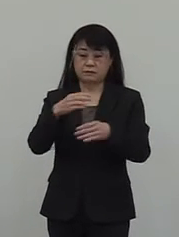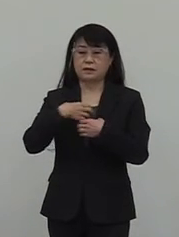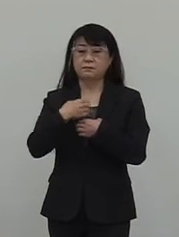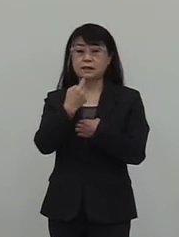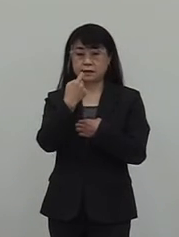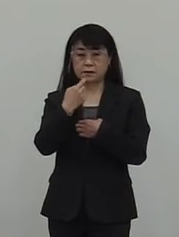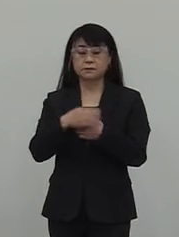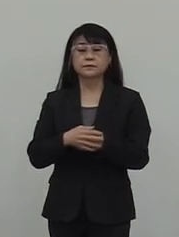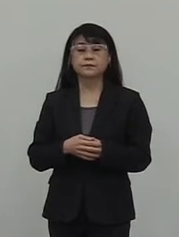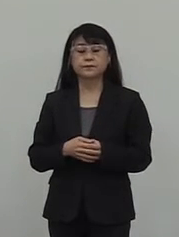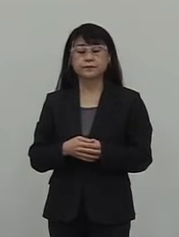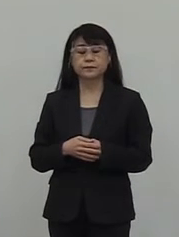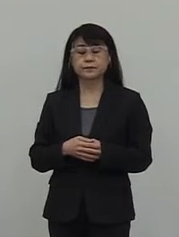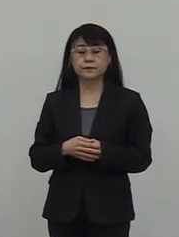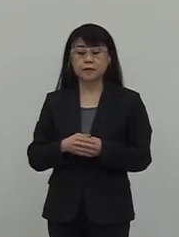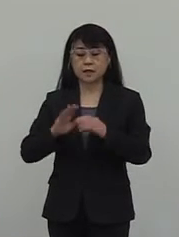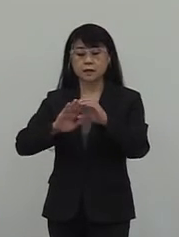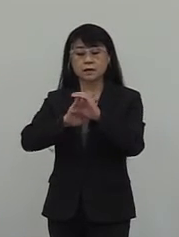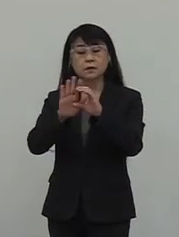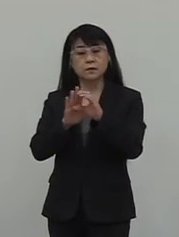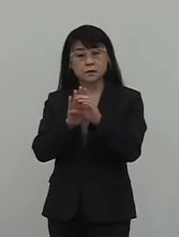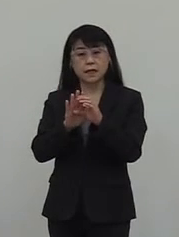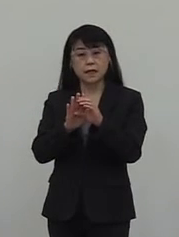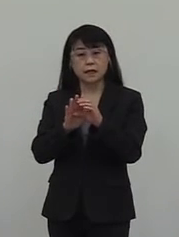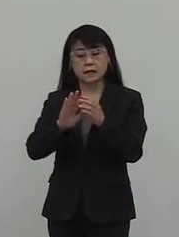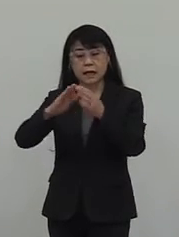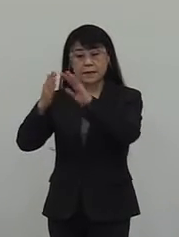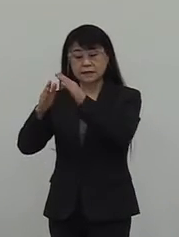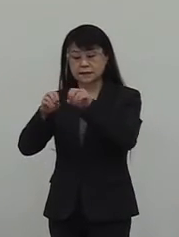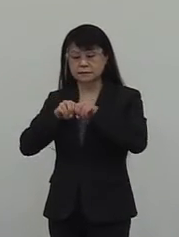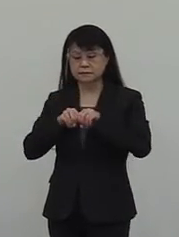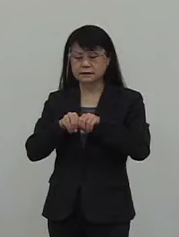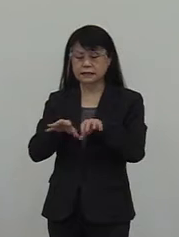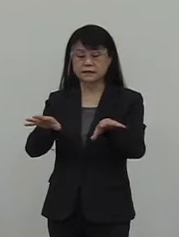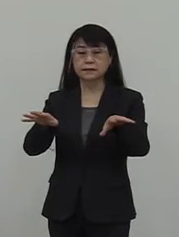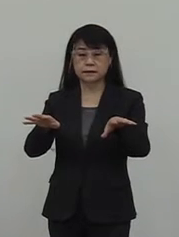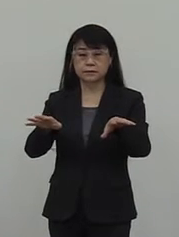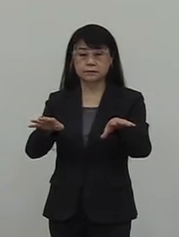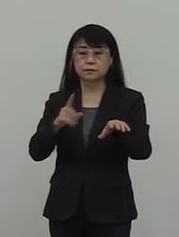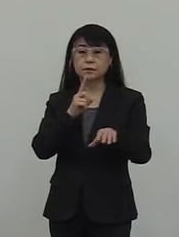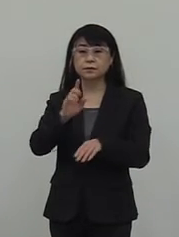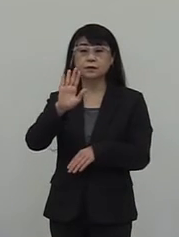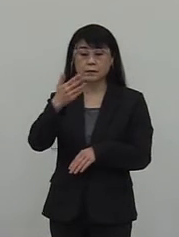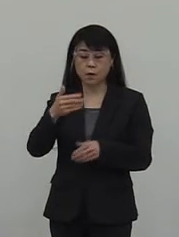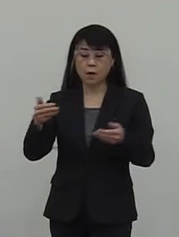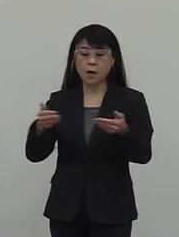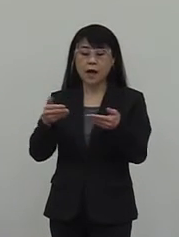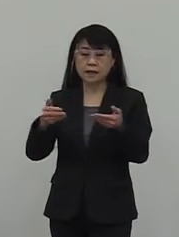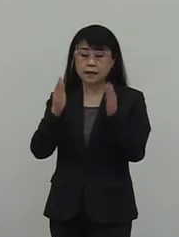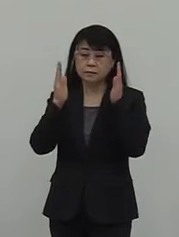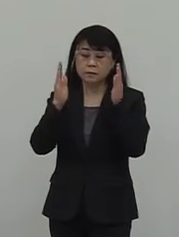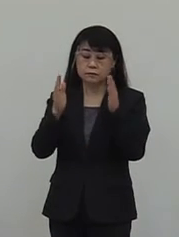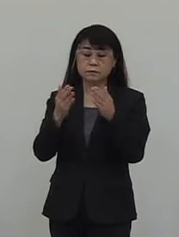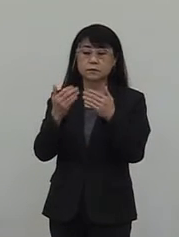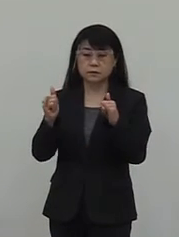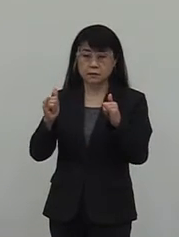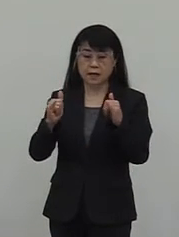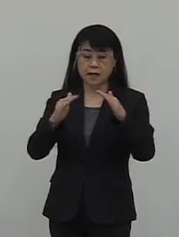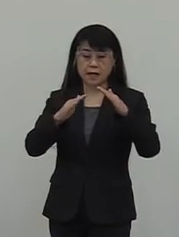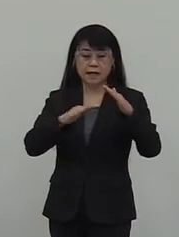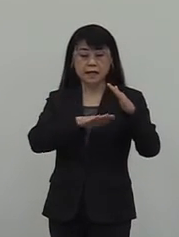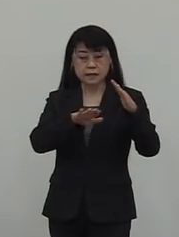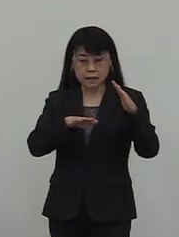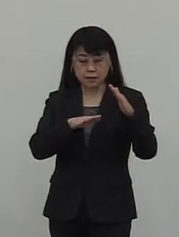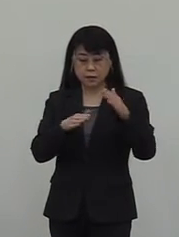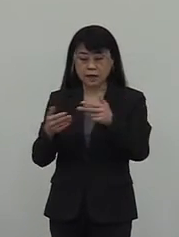ですね、コロナが街中に広がっているというものも、働く世代の方がですね、そういうご家庭なり、あるい